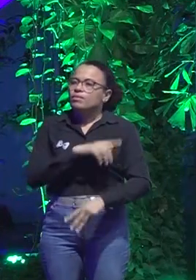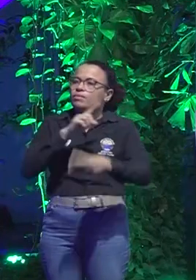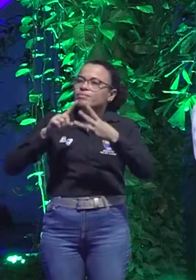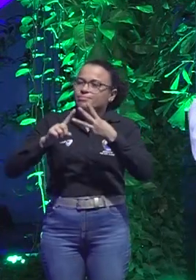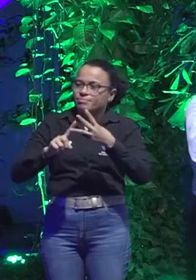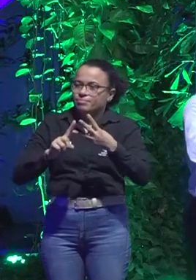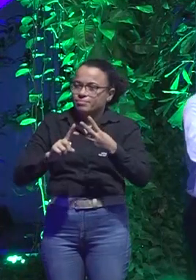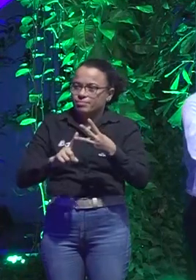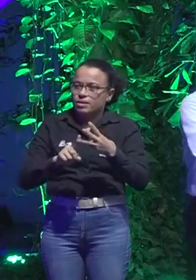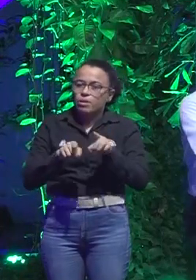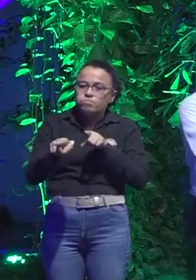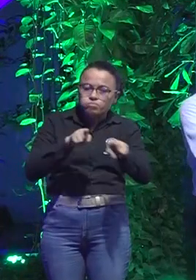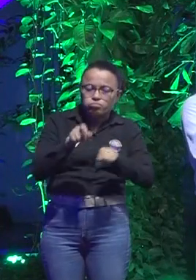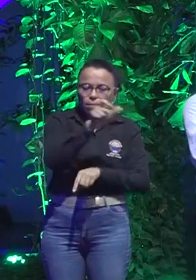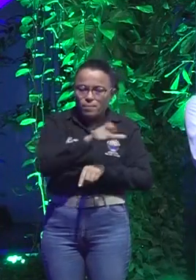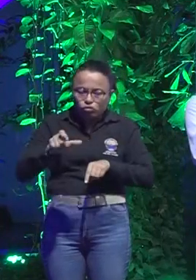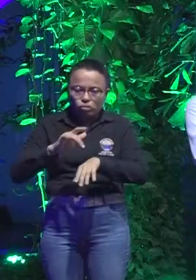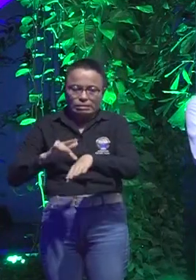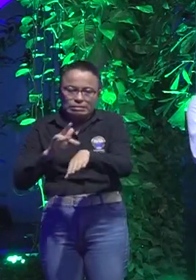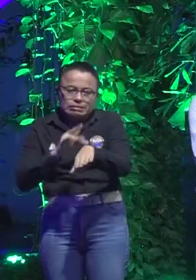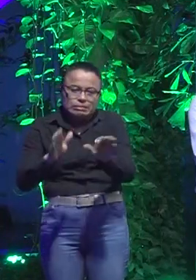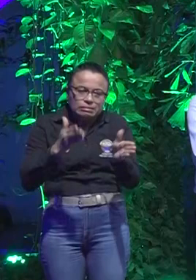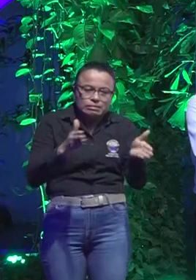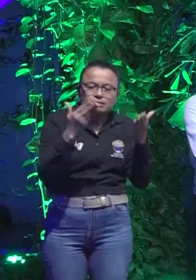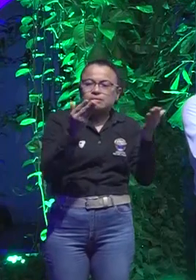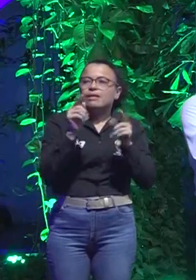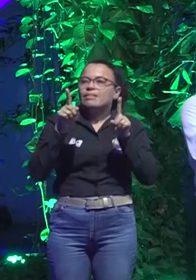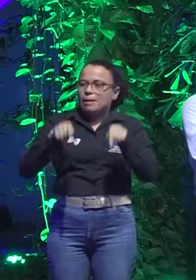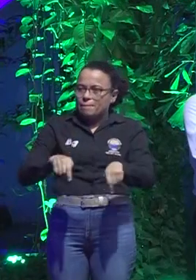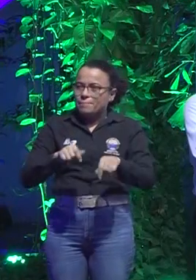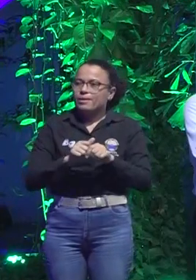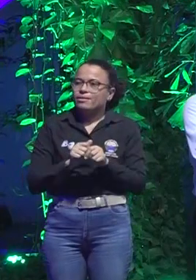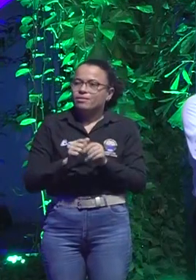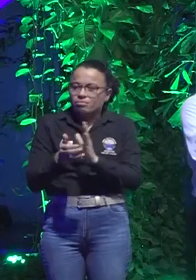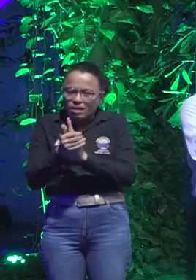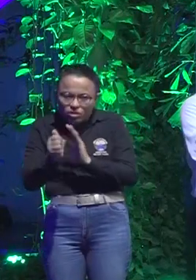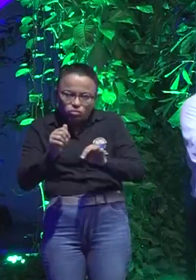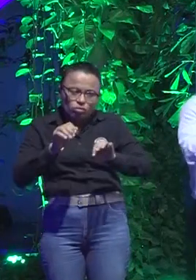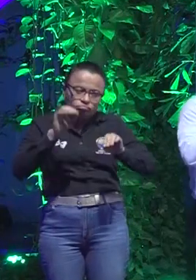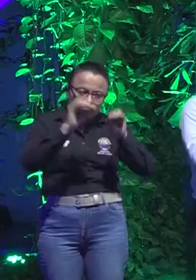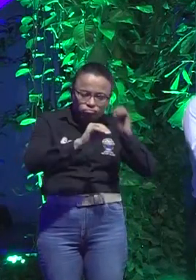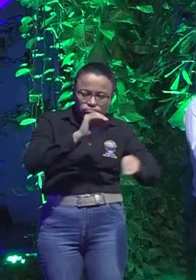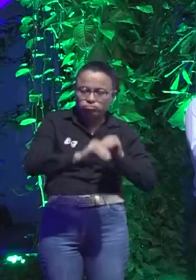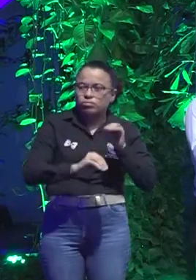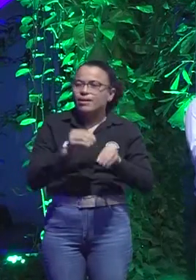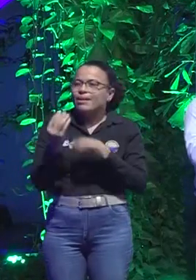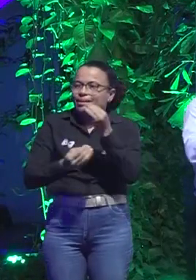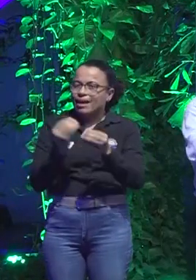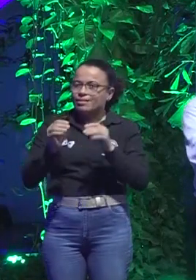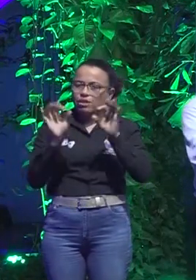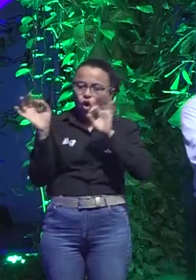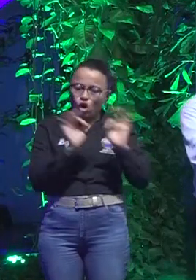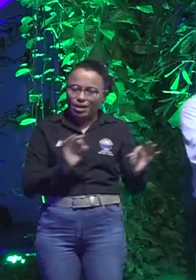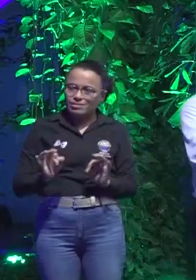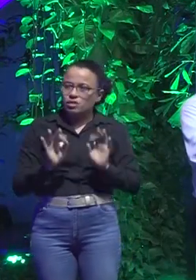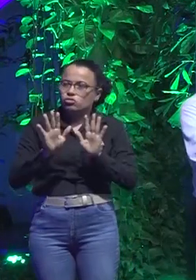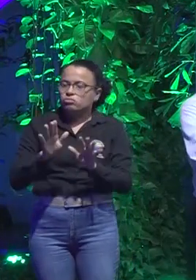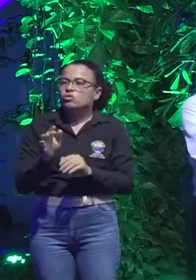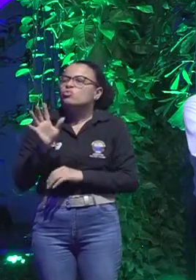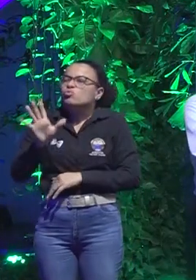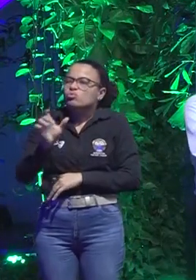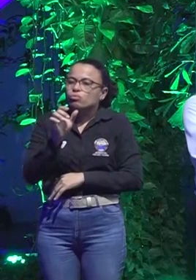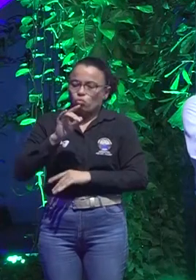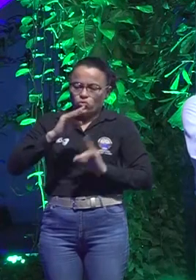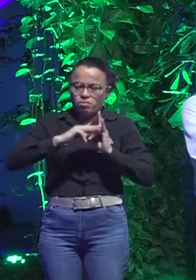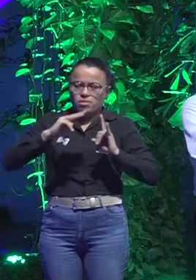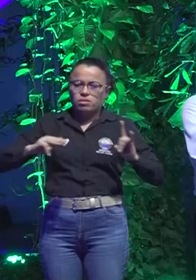y habilitadores, que sobre todo habla de una cultura, una estructura de soporte interno y una alineación del servicio. En la universidad todo el mundo sirve y sirve